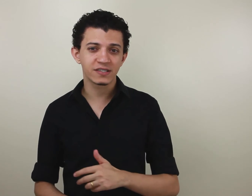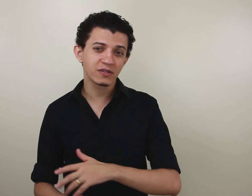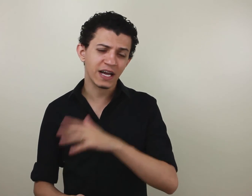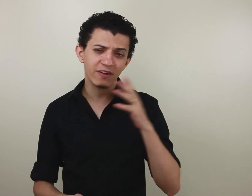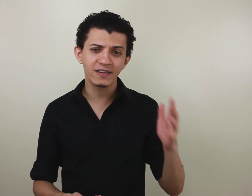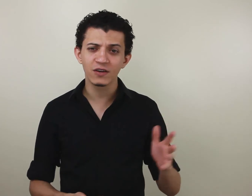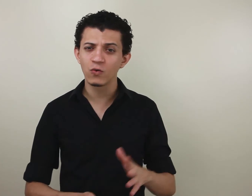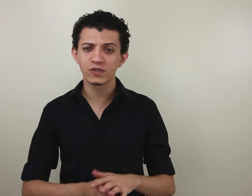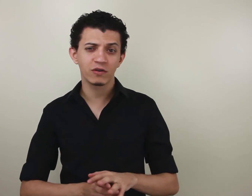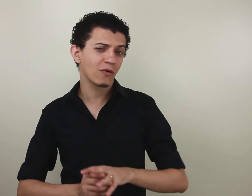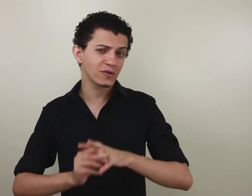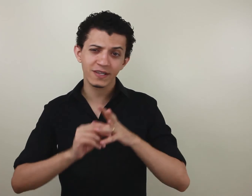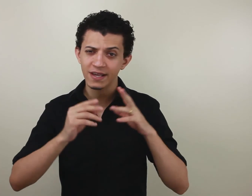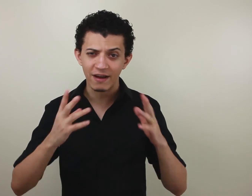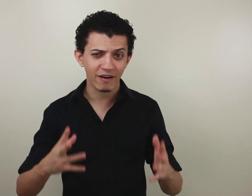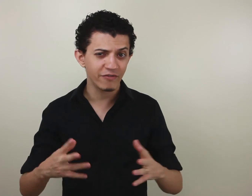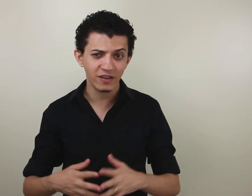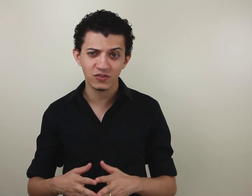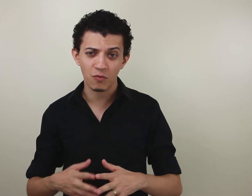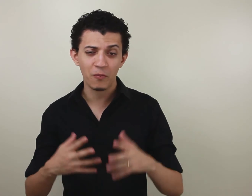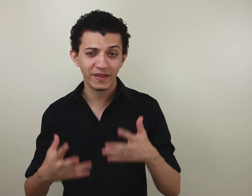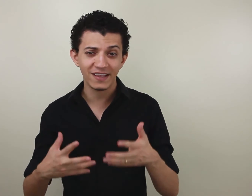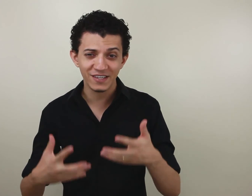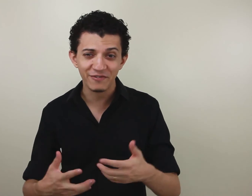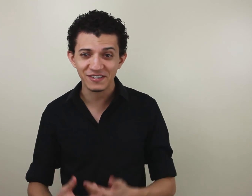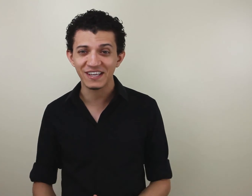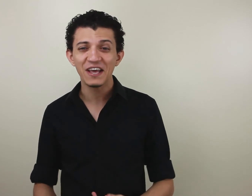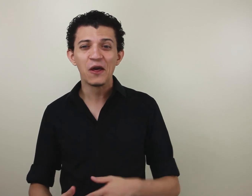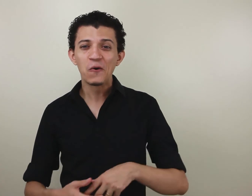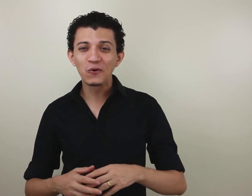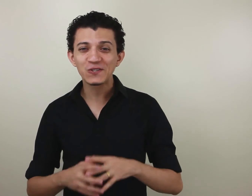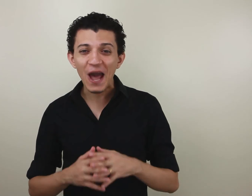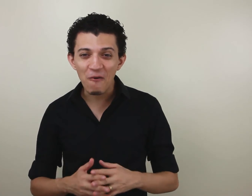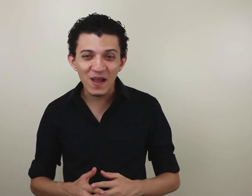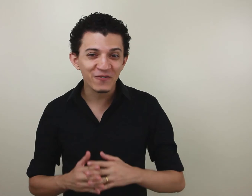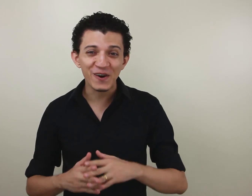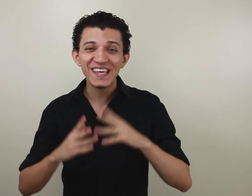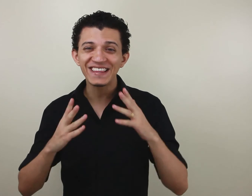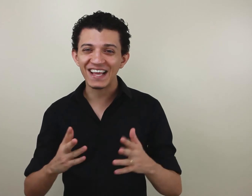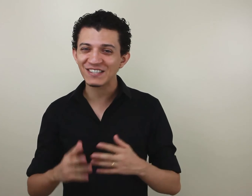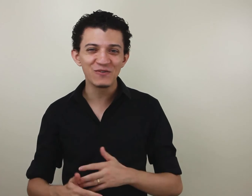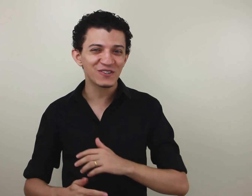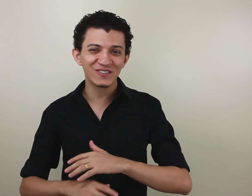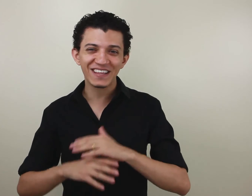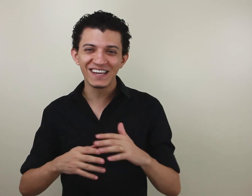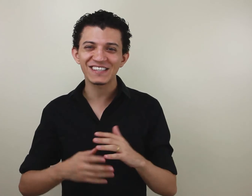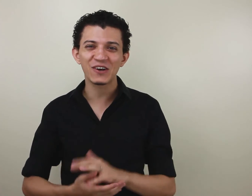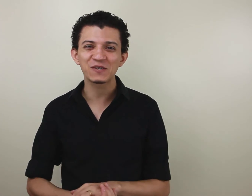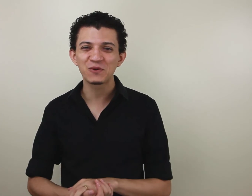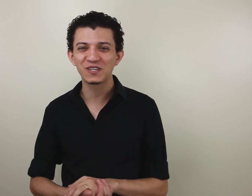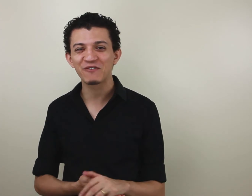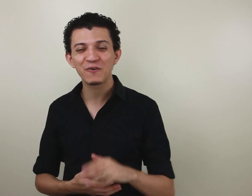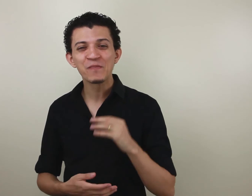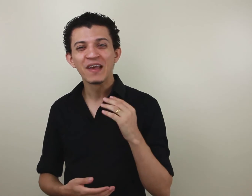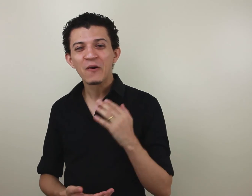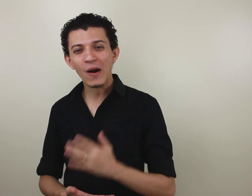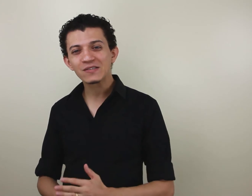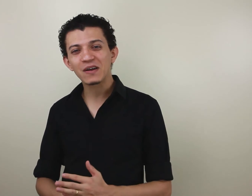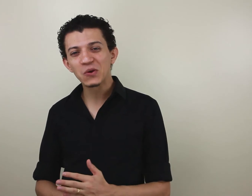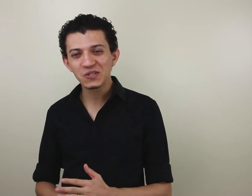que eu estava lá nesse curso, eu não consegui gravar vídeos como eu pretendia fazer. O curso realmente foi intenso. Eu nunca estudei tantas horas por dia, quase 14